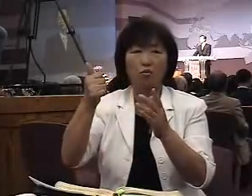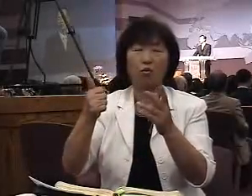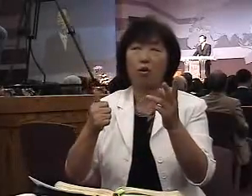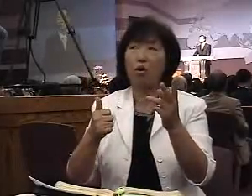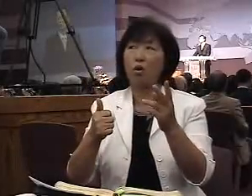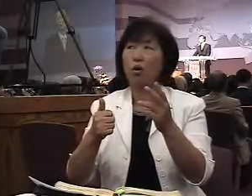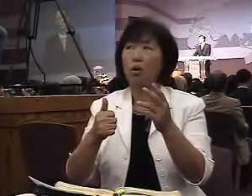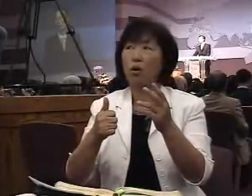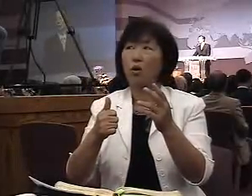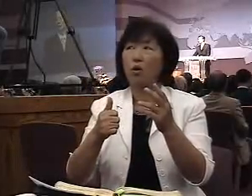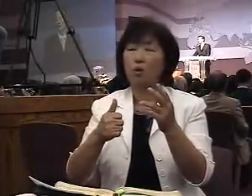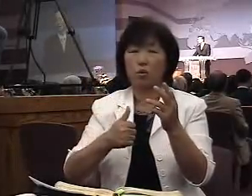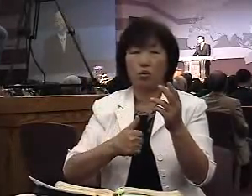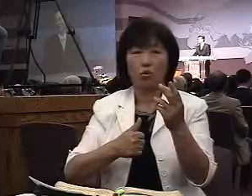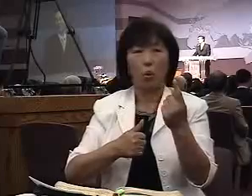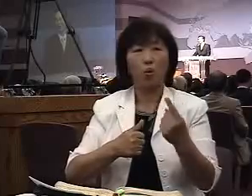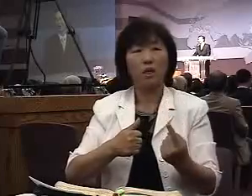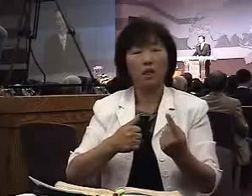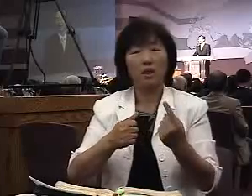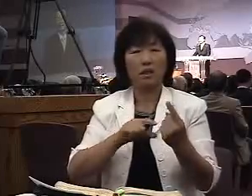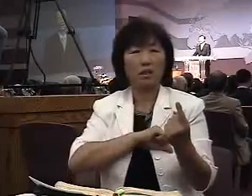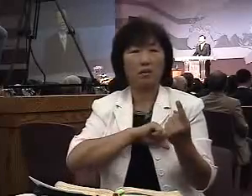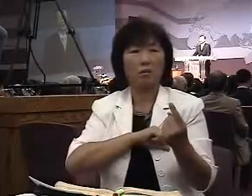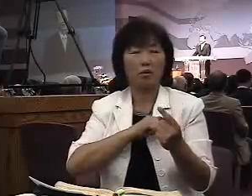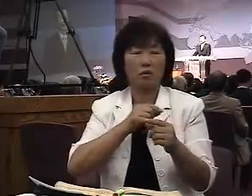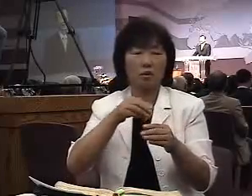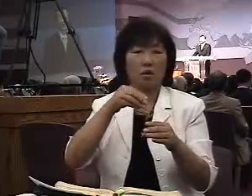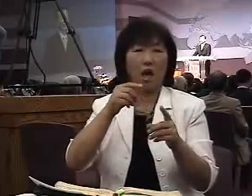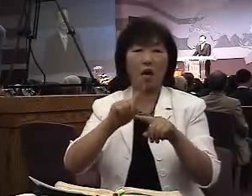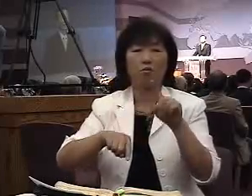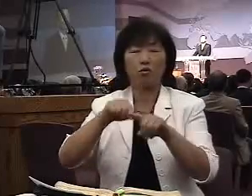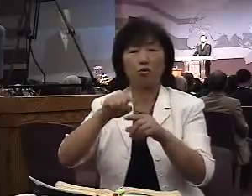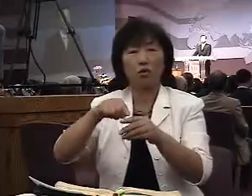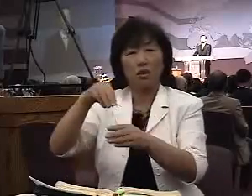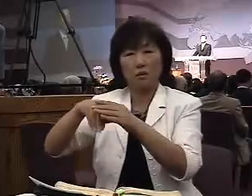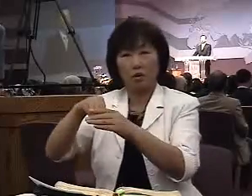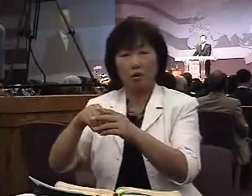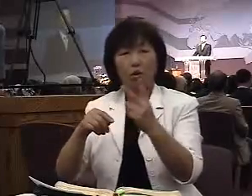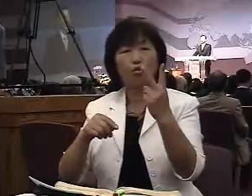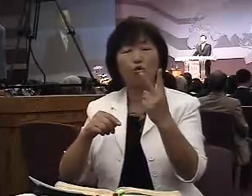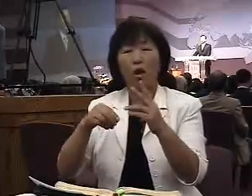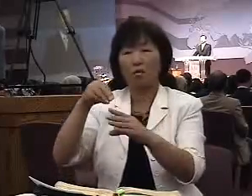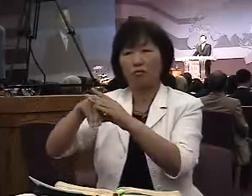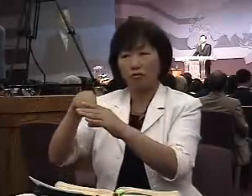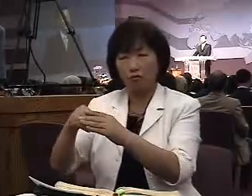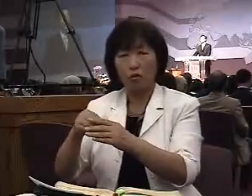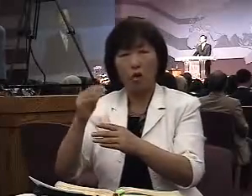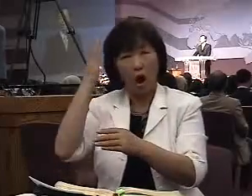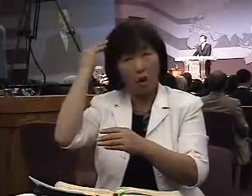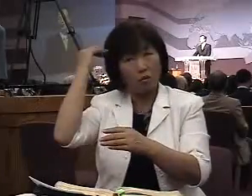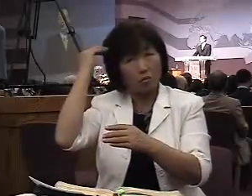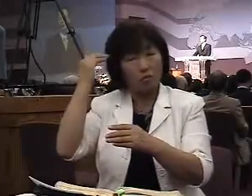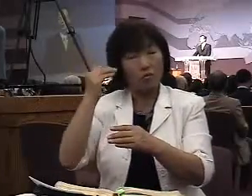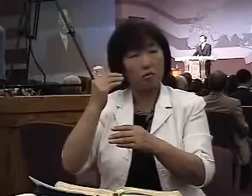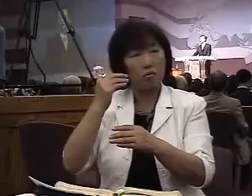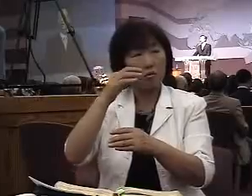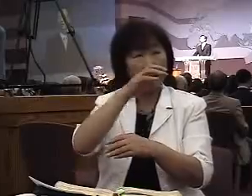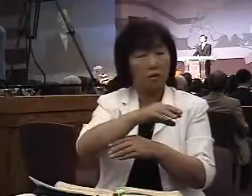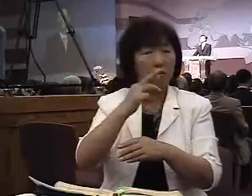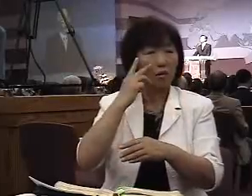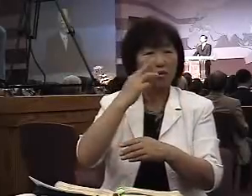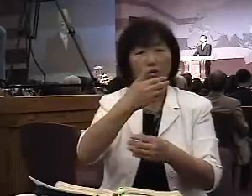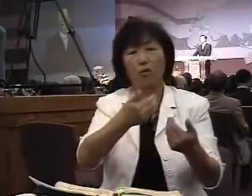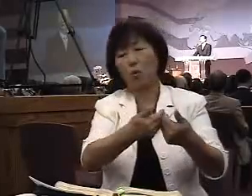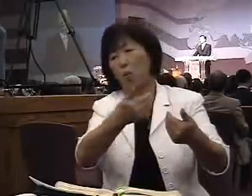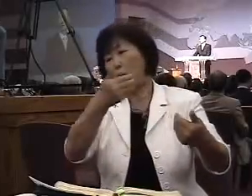동생의 이름으로 심어줬던 나무들입니다. 그 나무를 보는 순간 저의 그 초등학교는